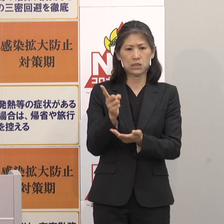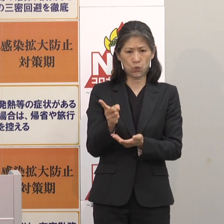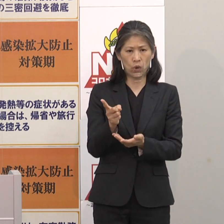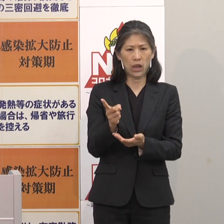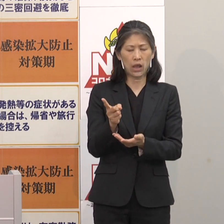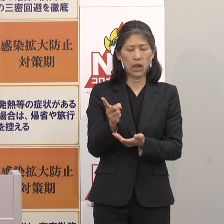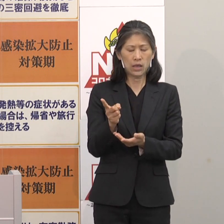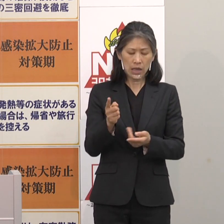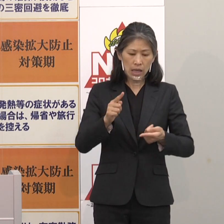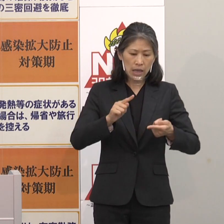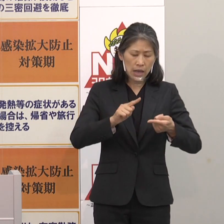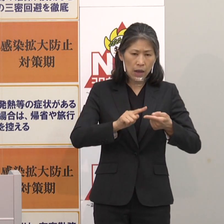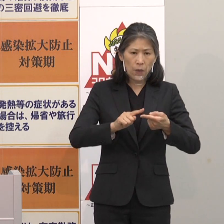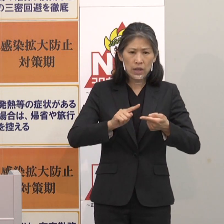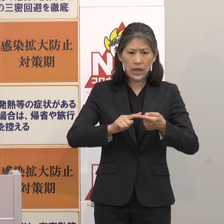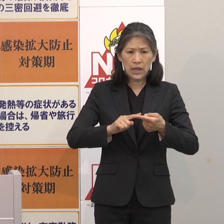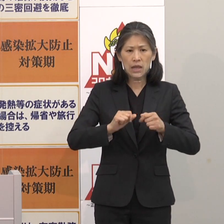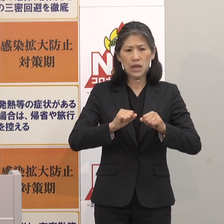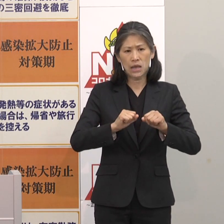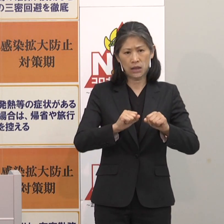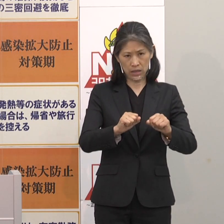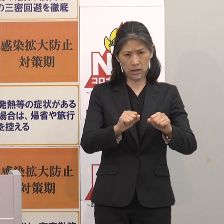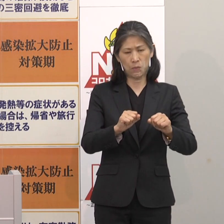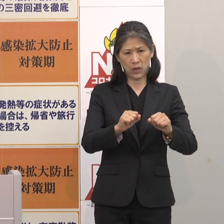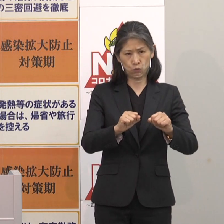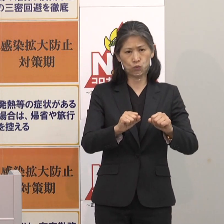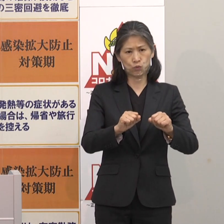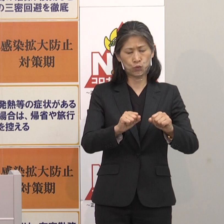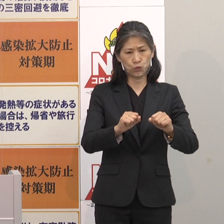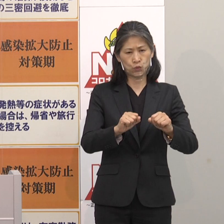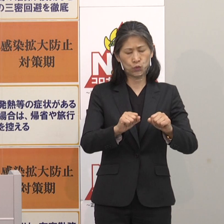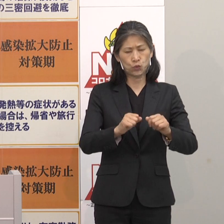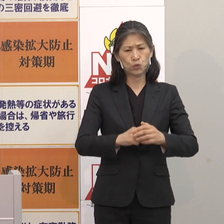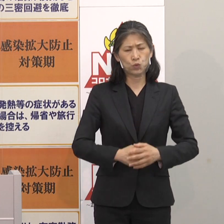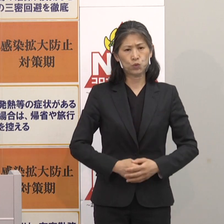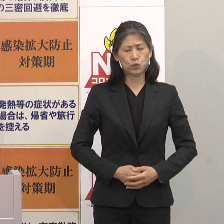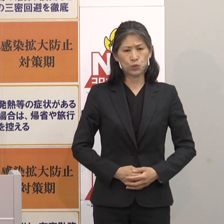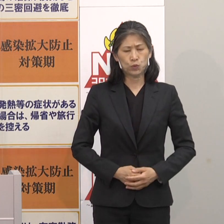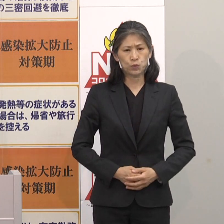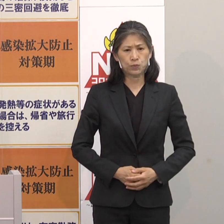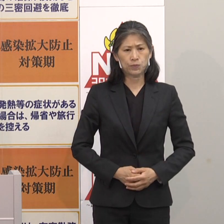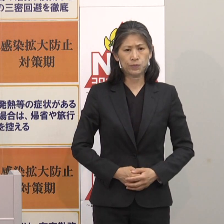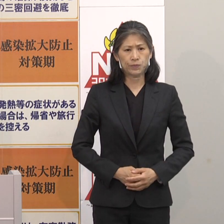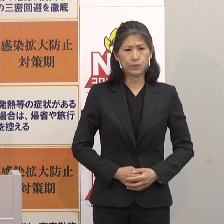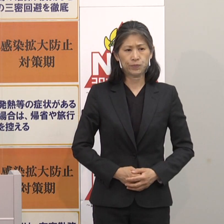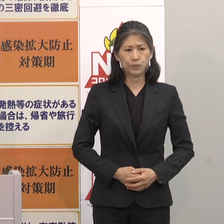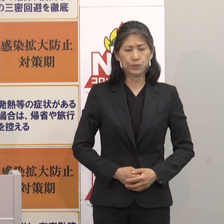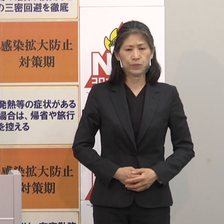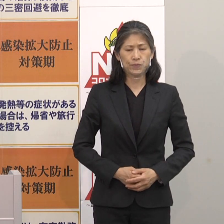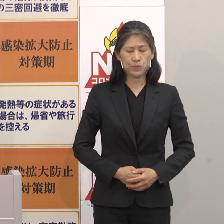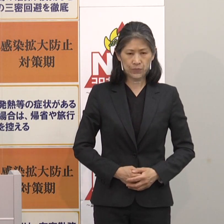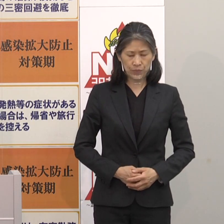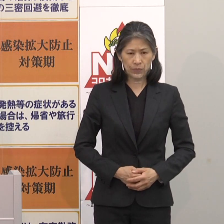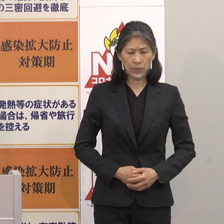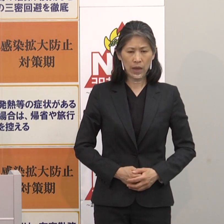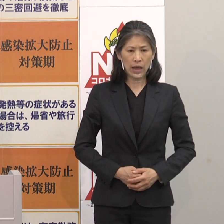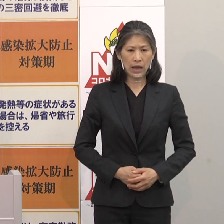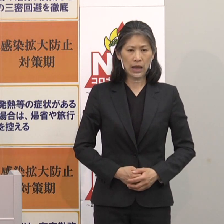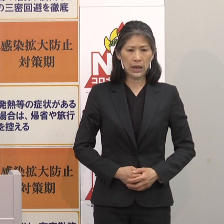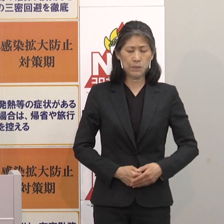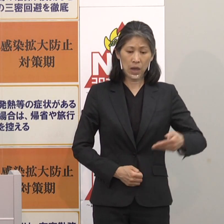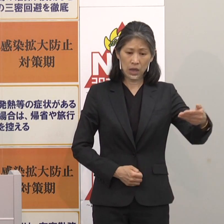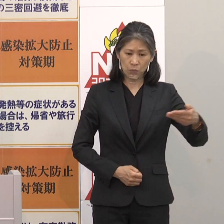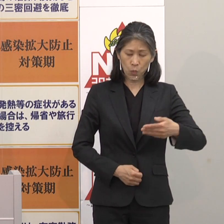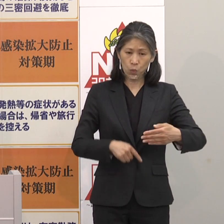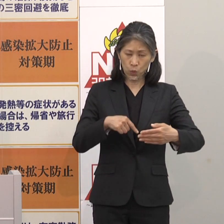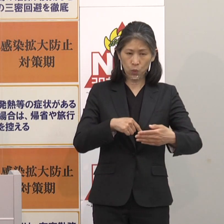しておりますので、そこのところをですね、宮崎県の例、私も詳しく